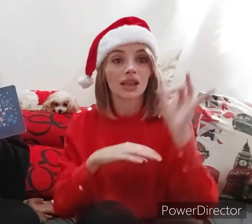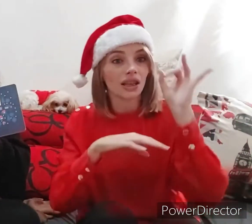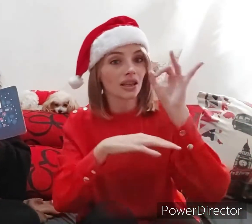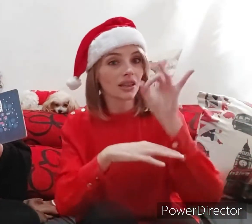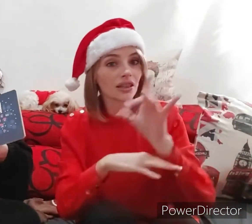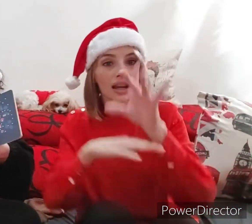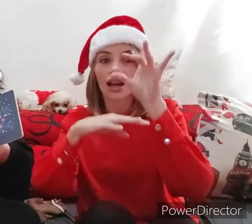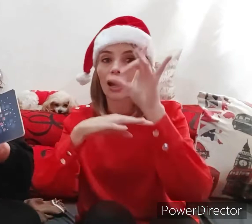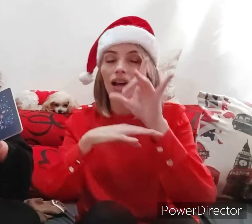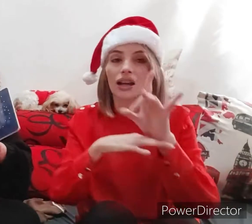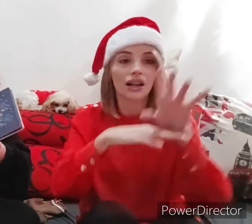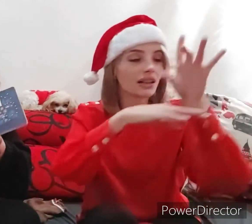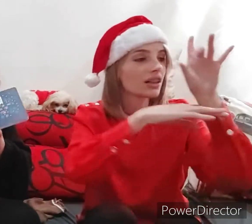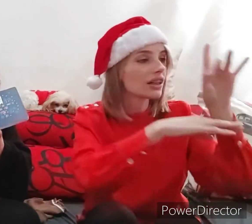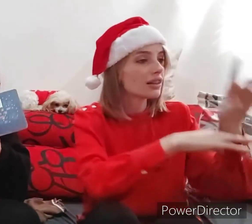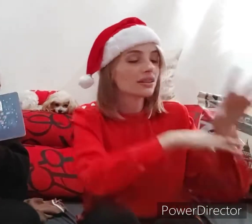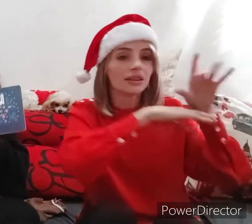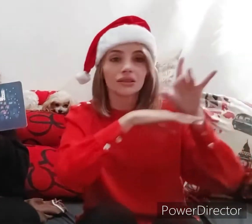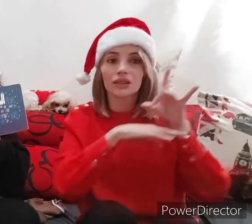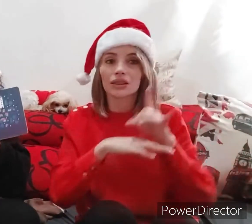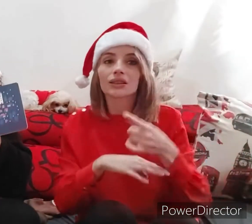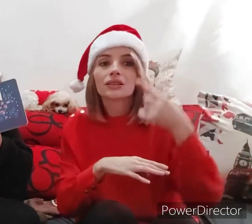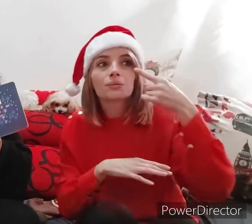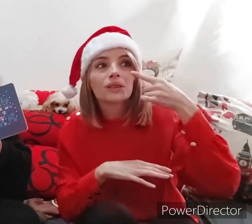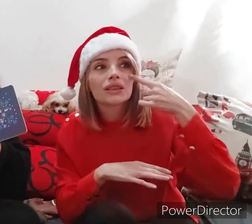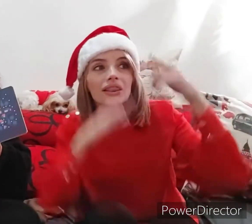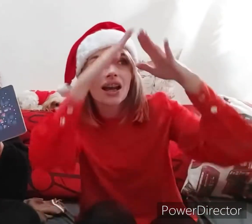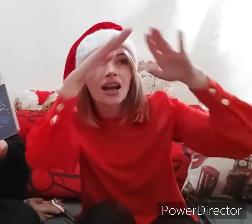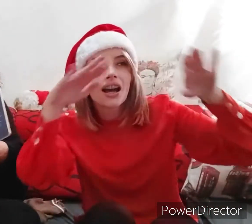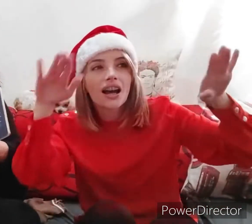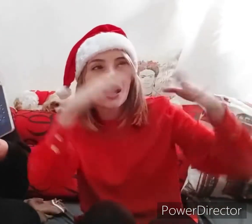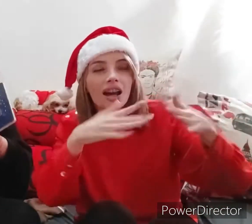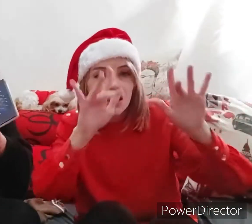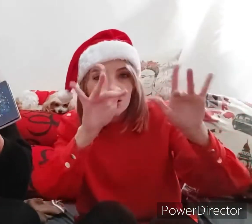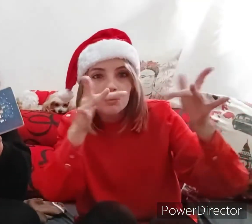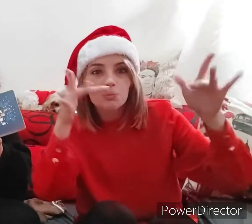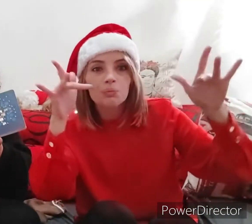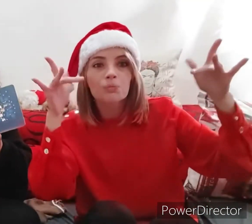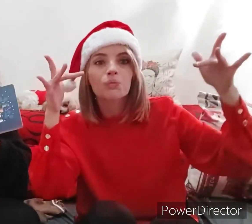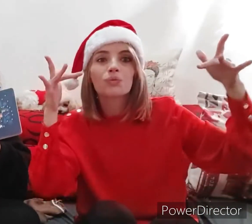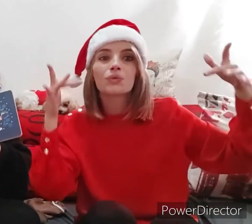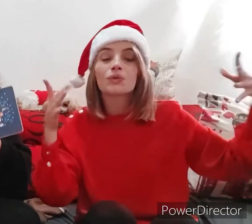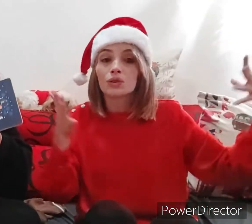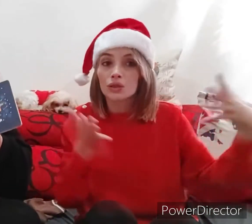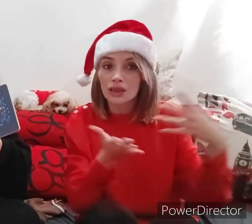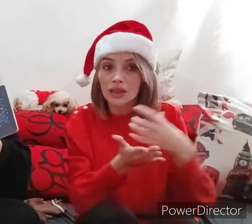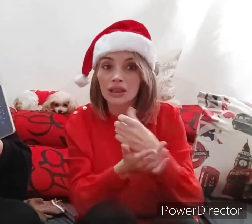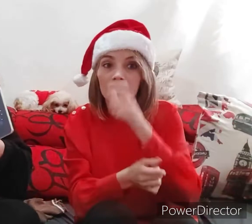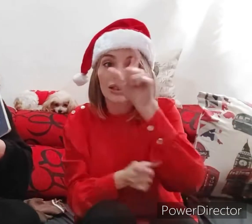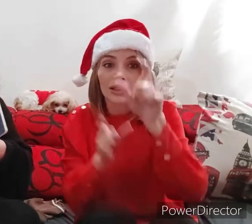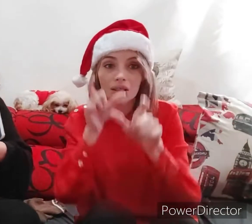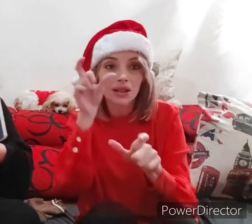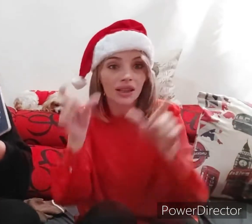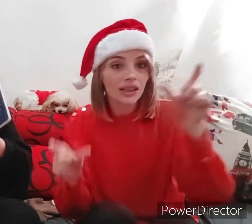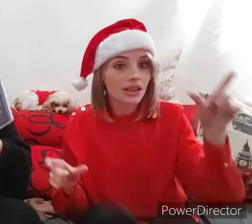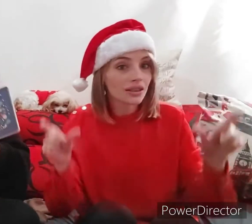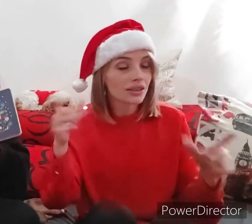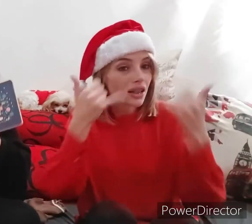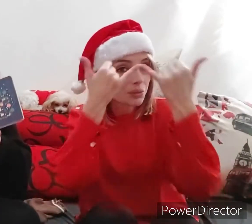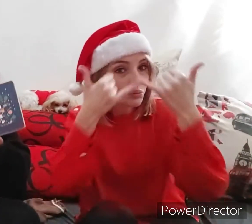Cartas que viajan, ve un árbol brillar, todos lo